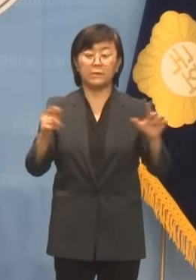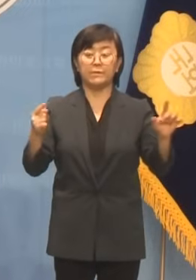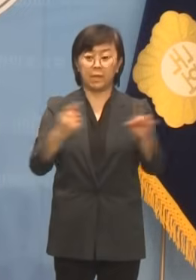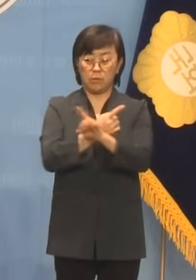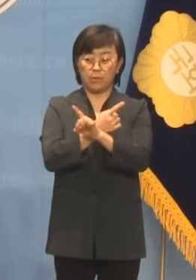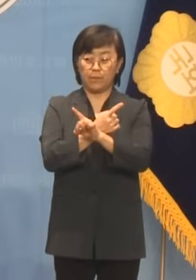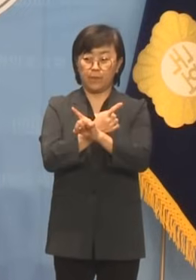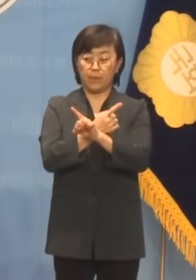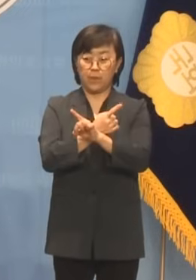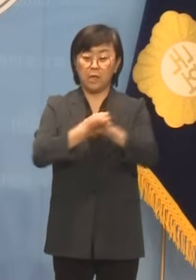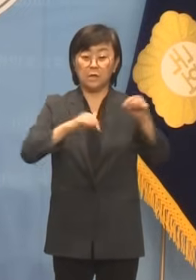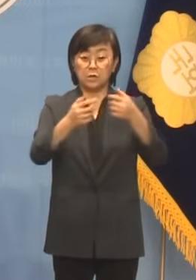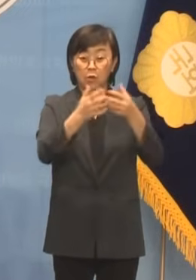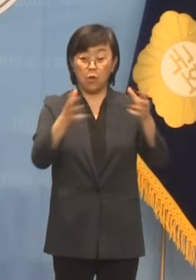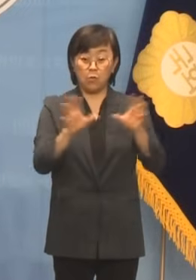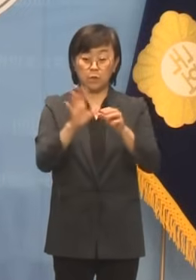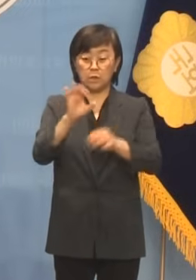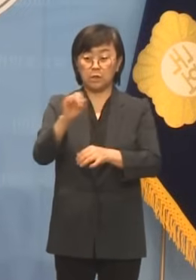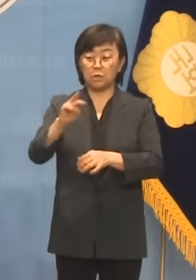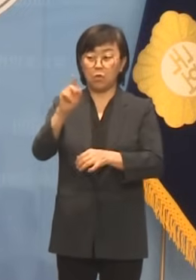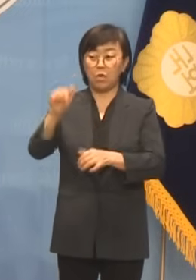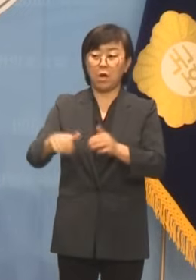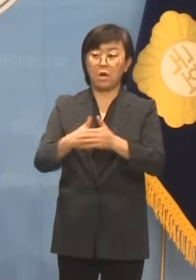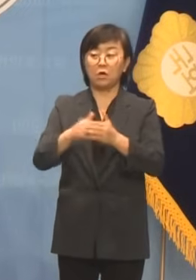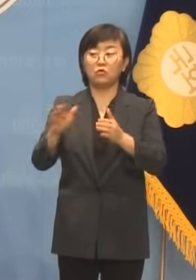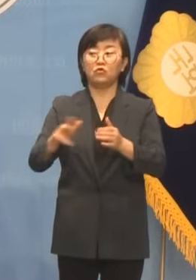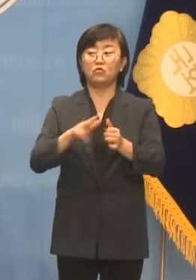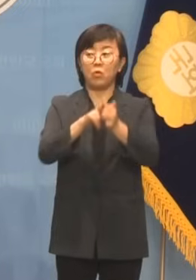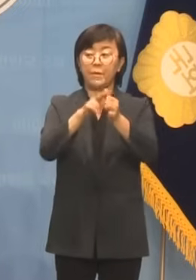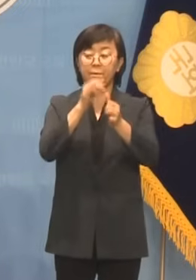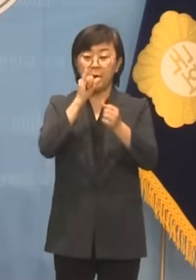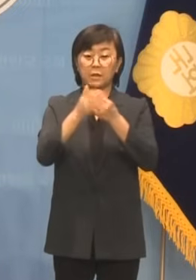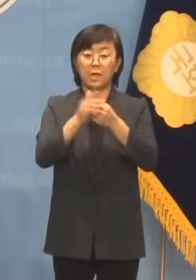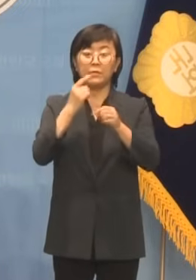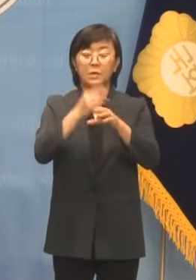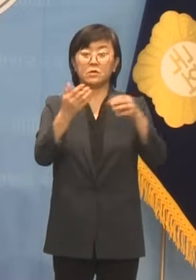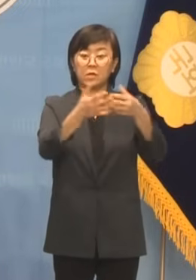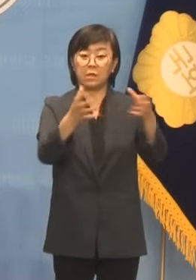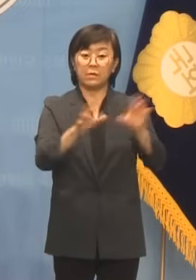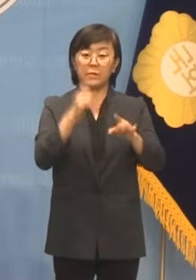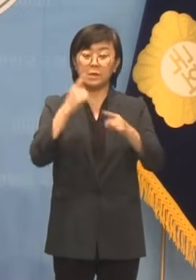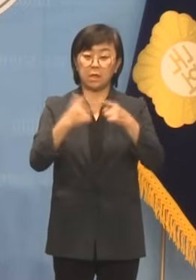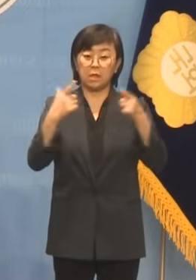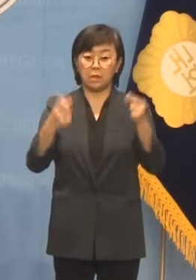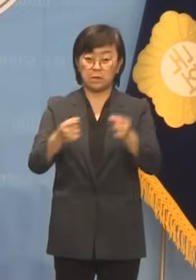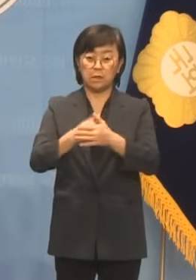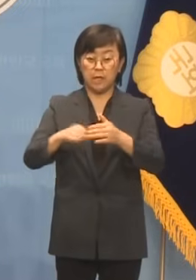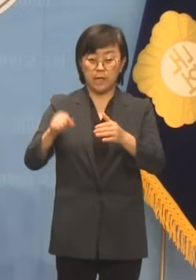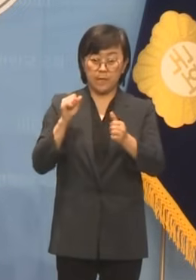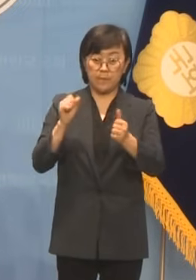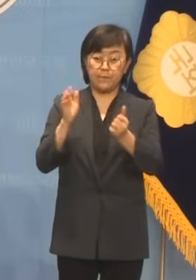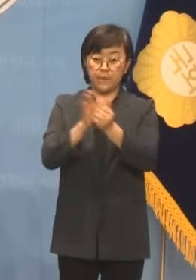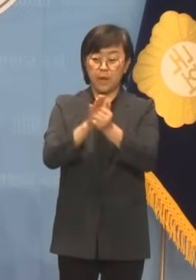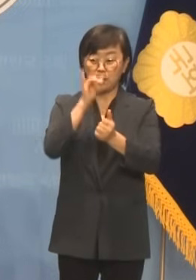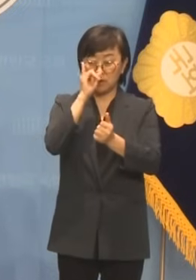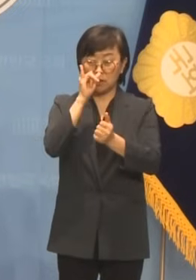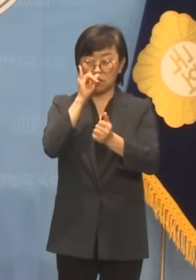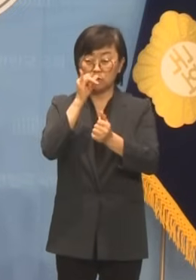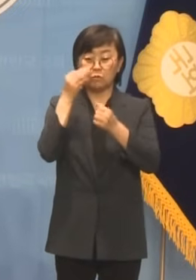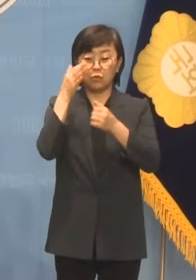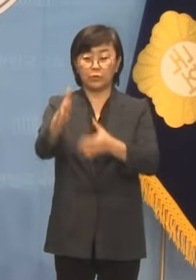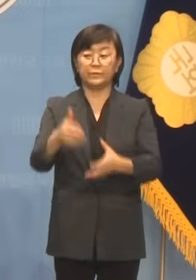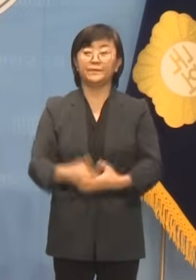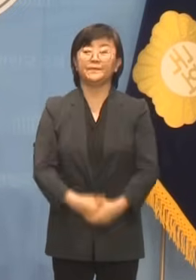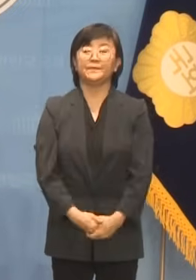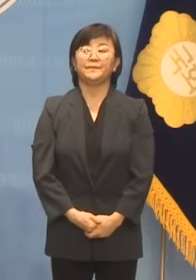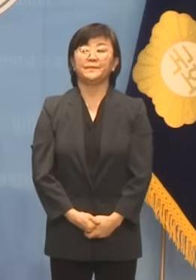다릅니다. 지도부 출신인 이동학이 본 후보로 나서는 순간 민주당 역시 전폭적인 힘을 쏟고 있다는 신호를 줄 수